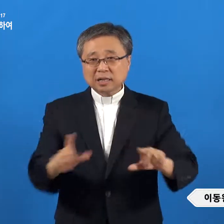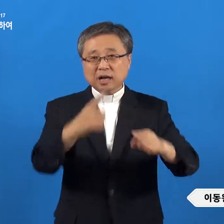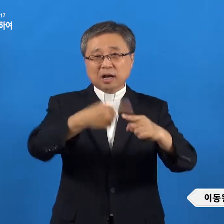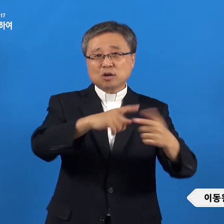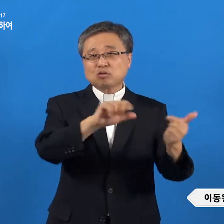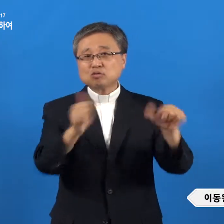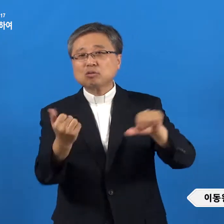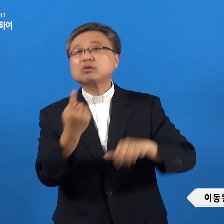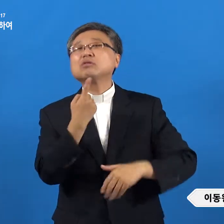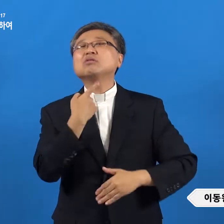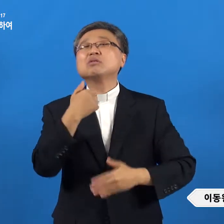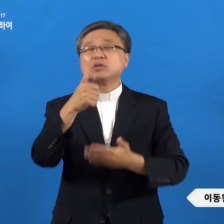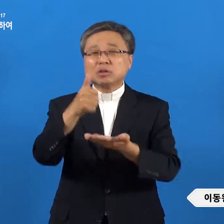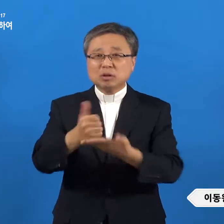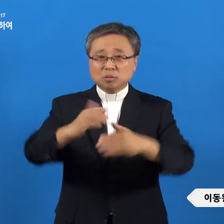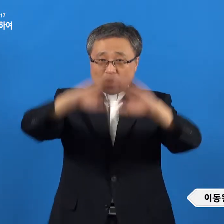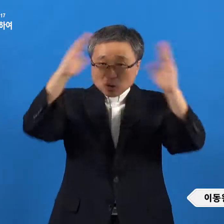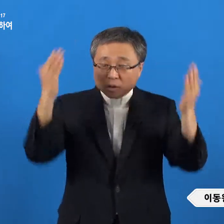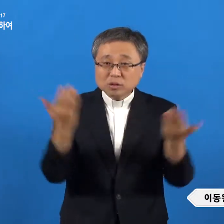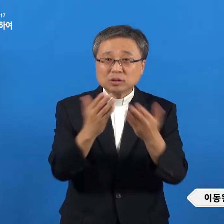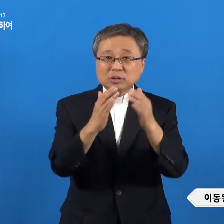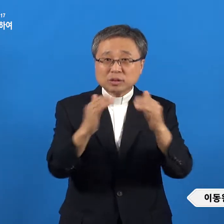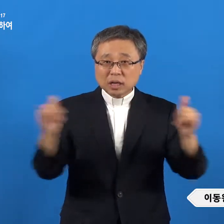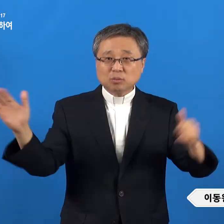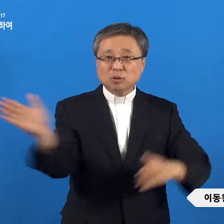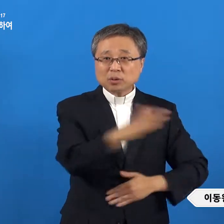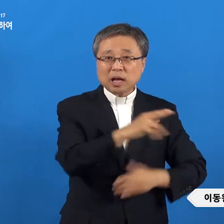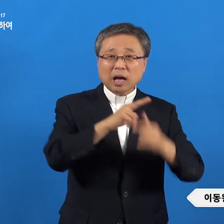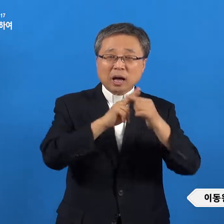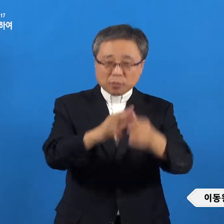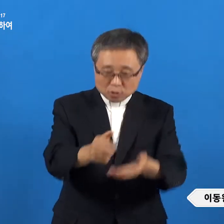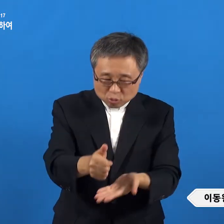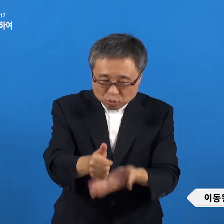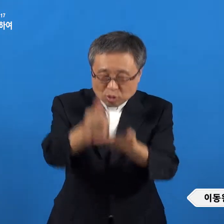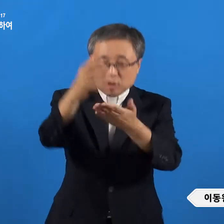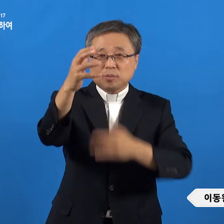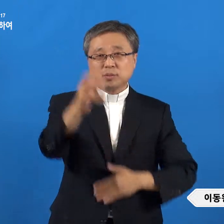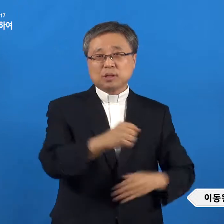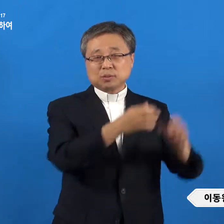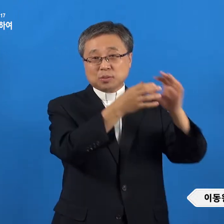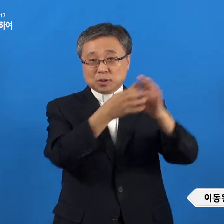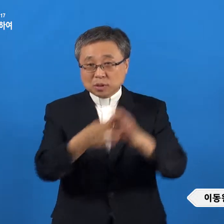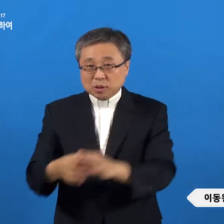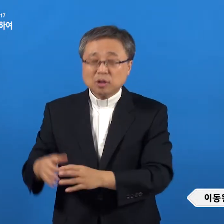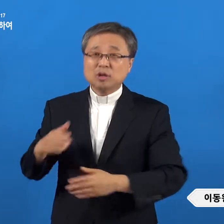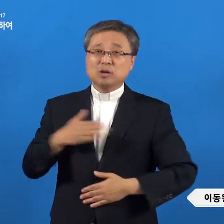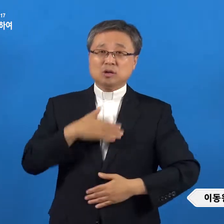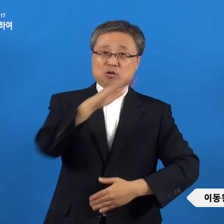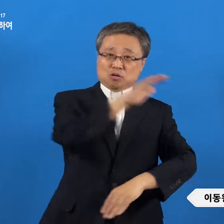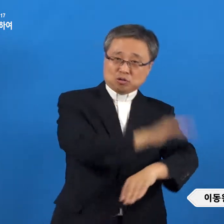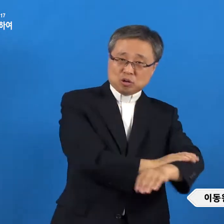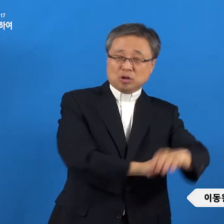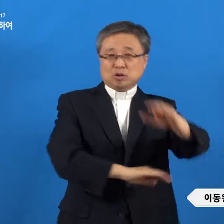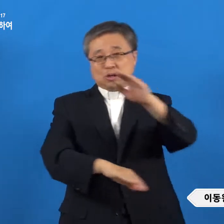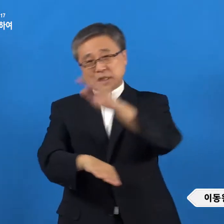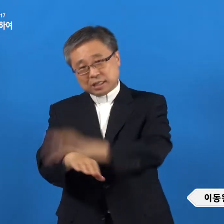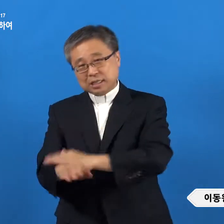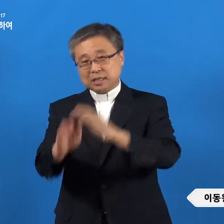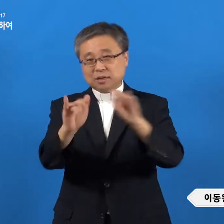사람이 함께 존경을 받으면서 여야의 우익과 심지어 좌측 사람들까지도